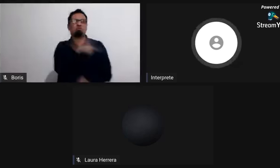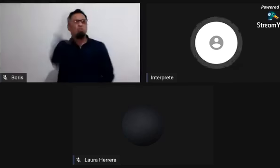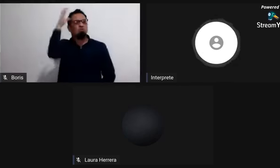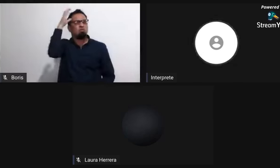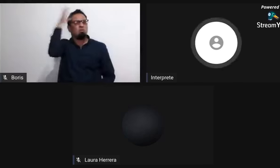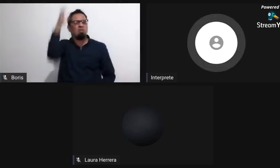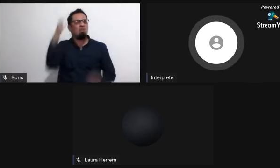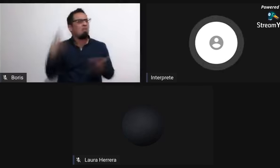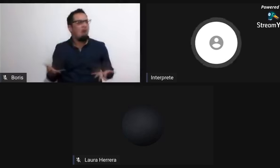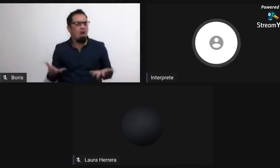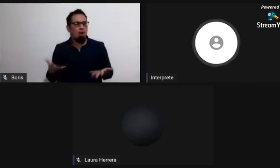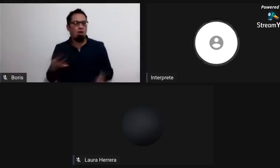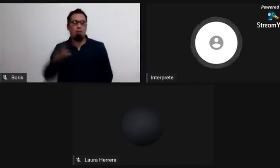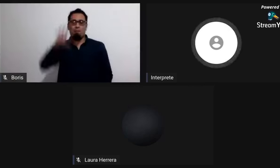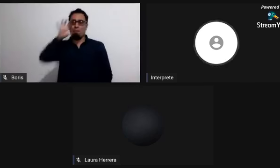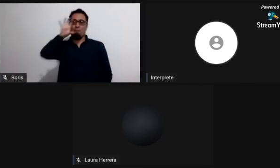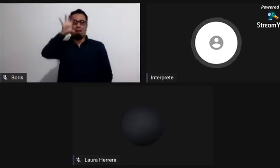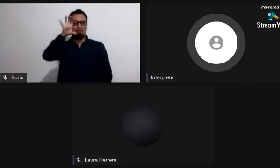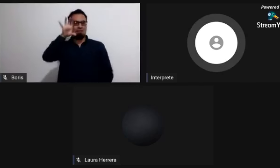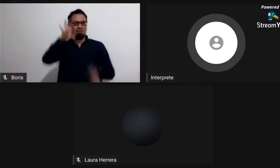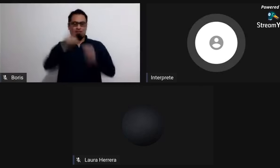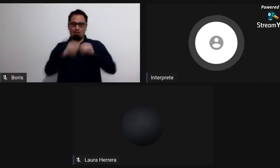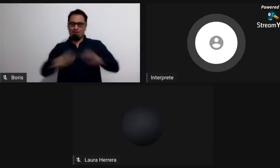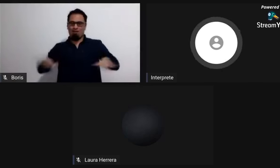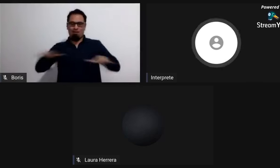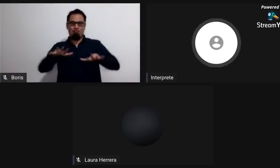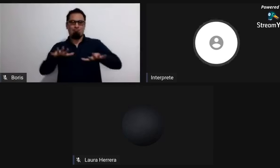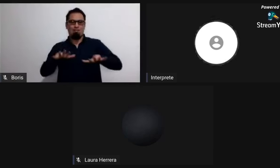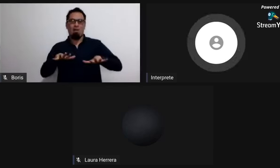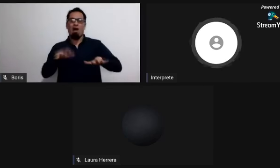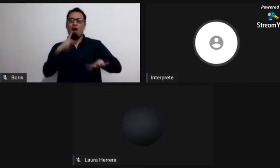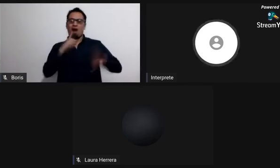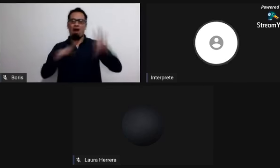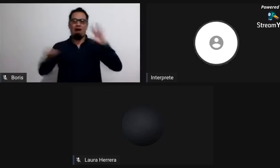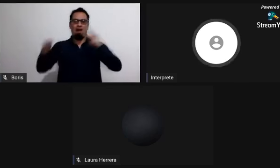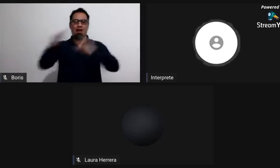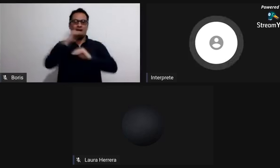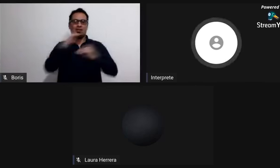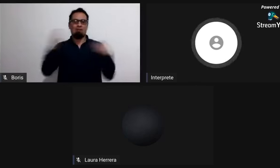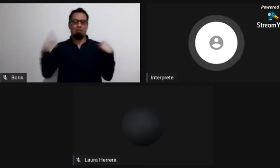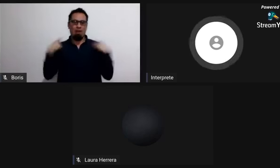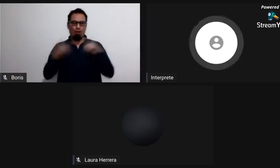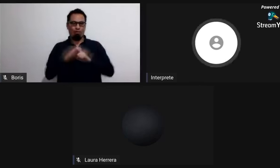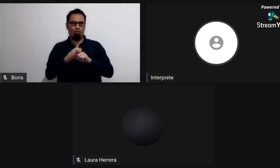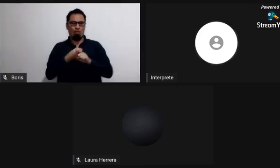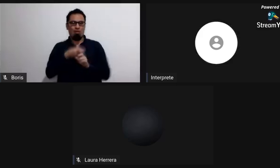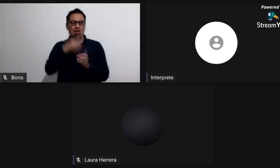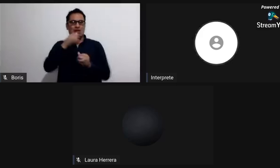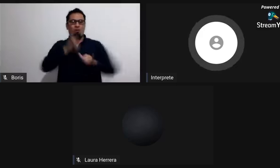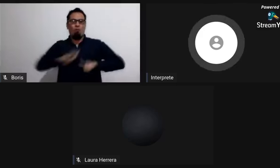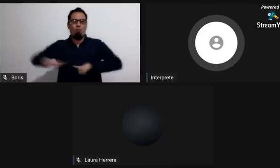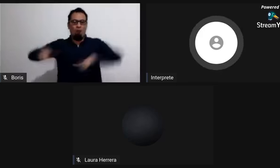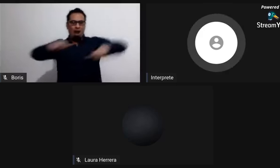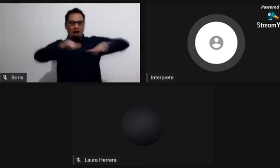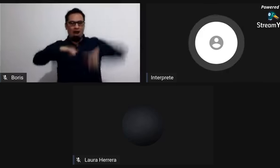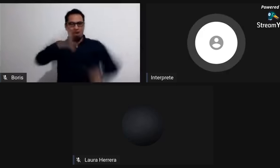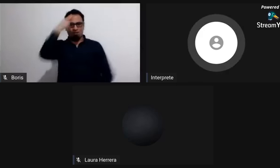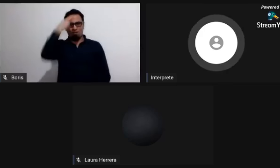también que empiezan a surgir lo que hoy nosotros conocemos como esos partidos políticos. Entonces, dentro de esas